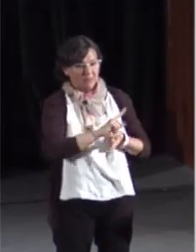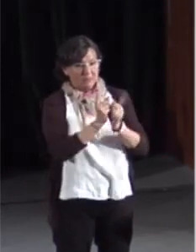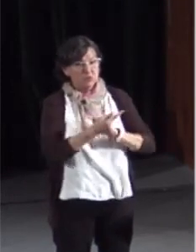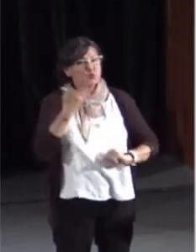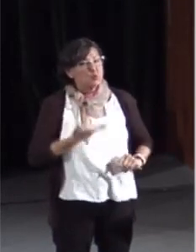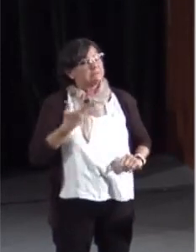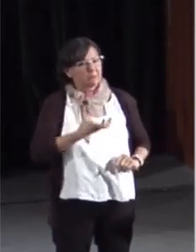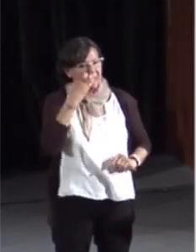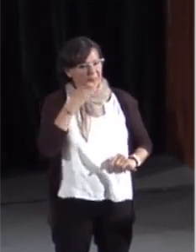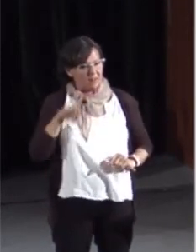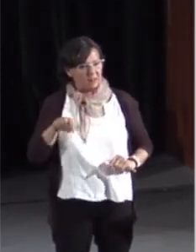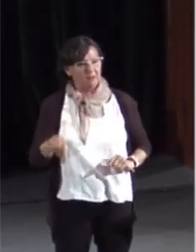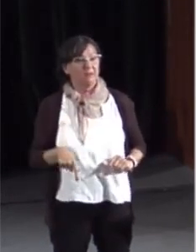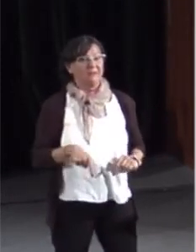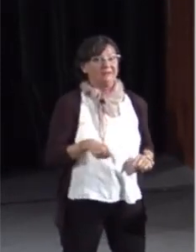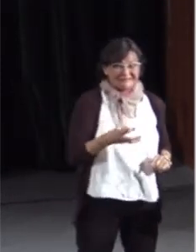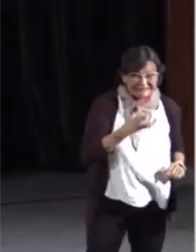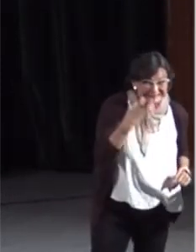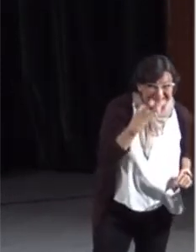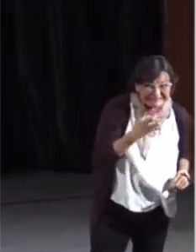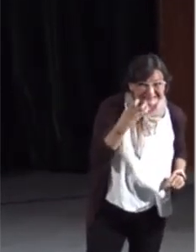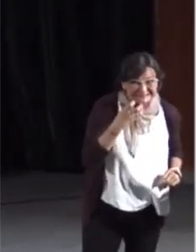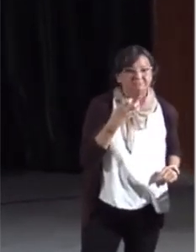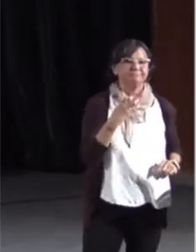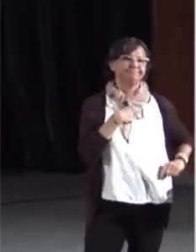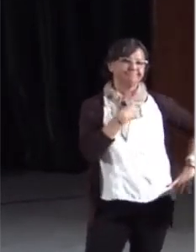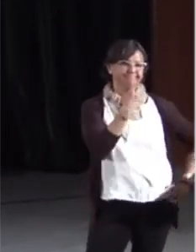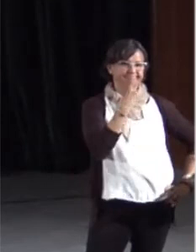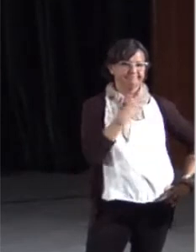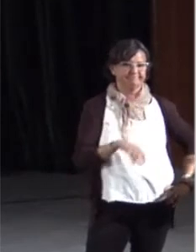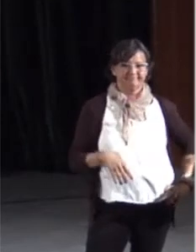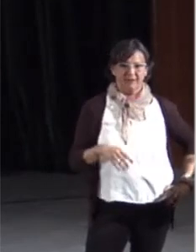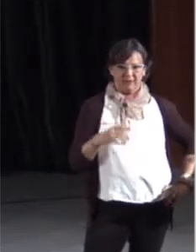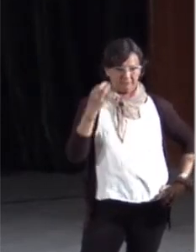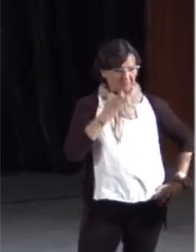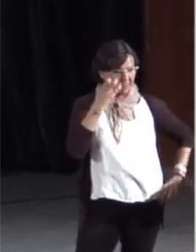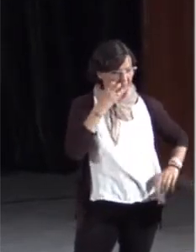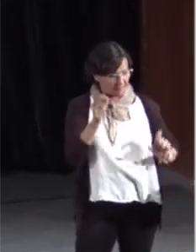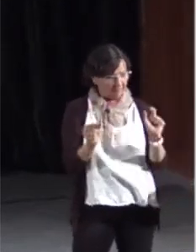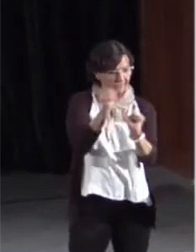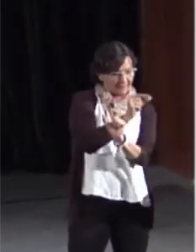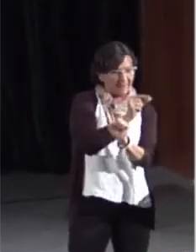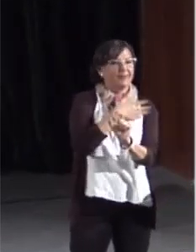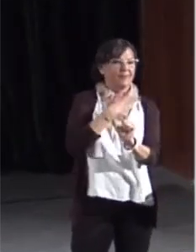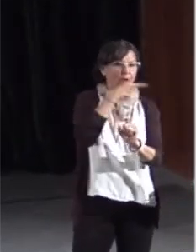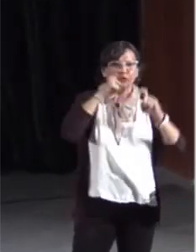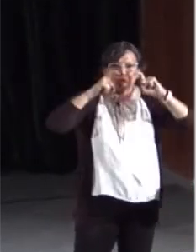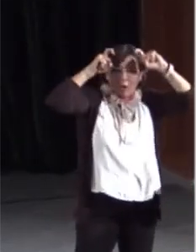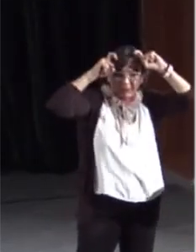Pero no es tan importante el sujeto, sino que lo importante es el objeto, es decir, la manzana. Si lo signamos así,